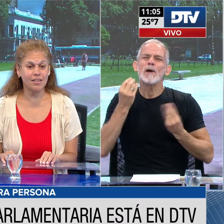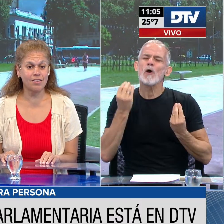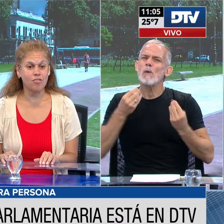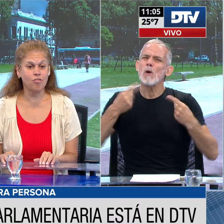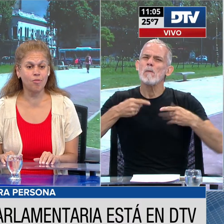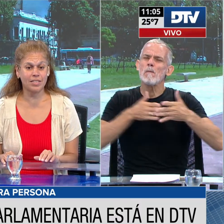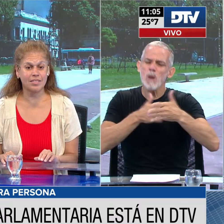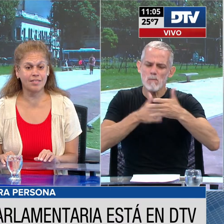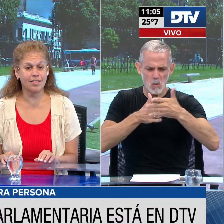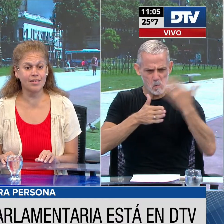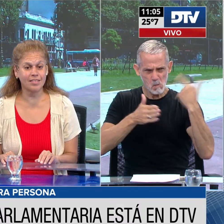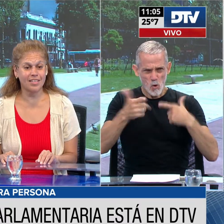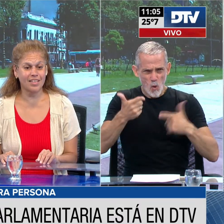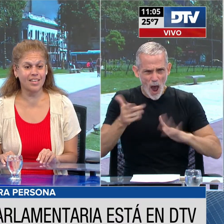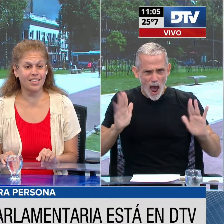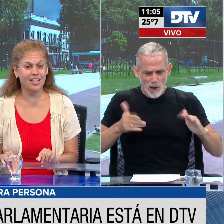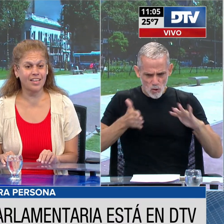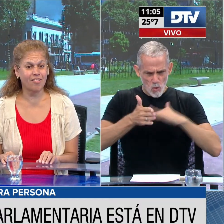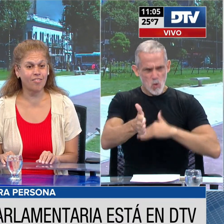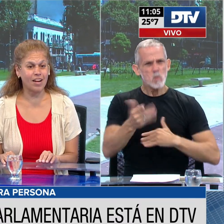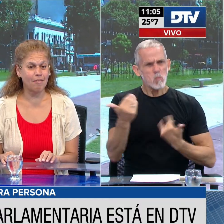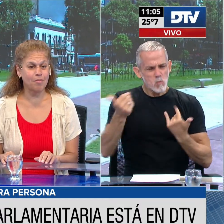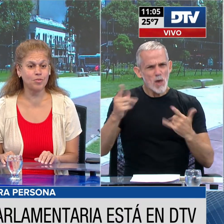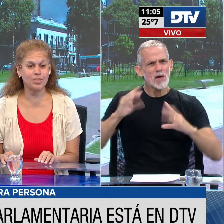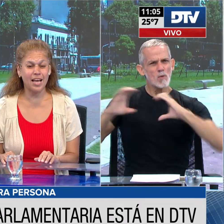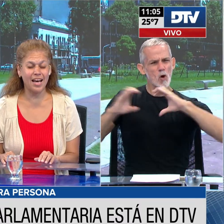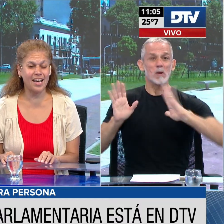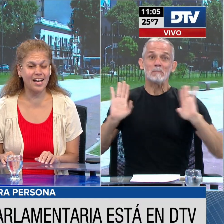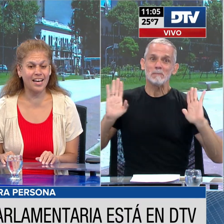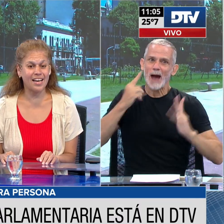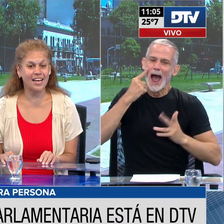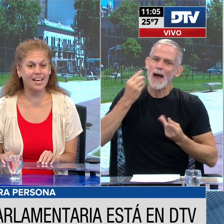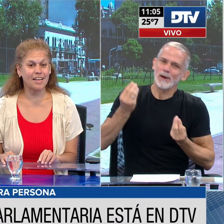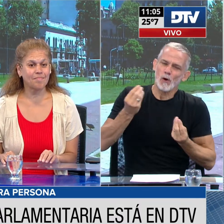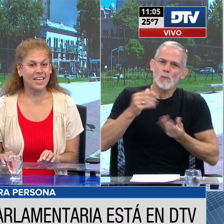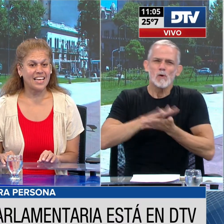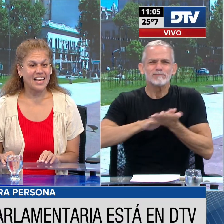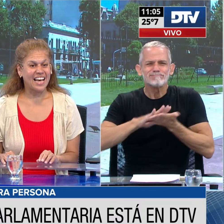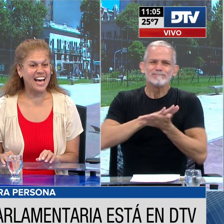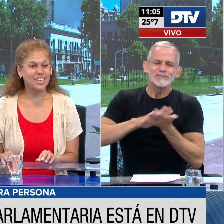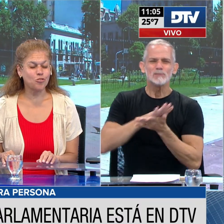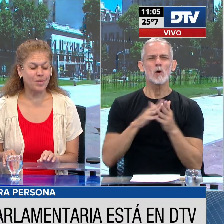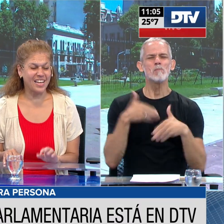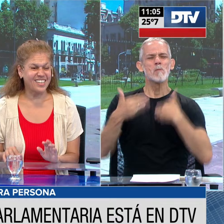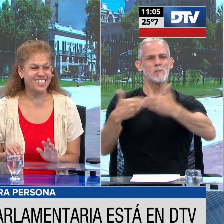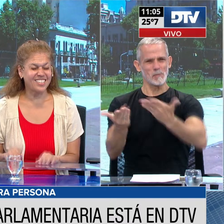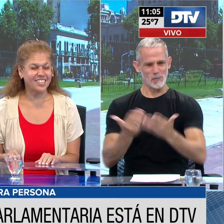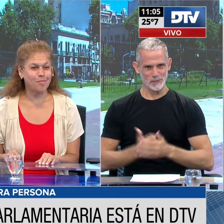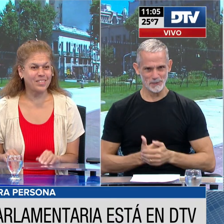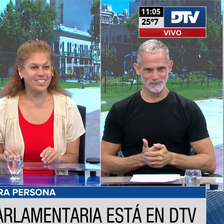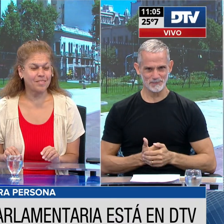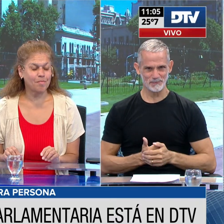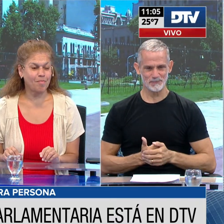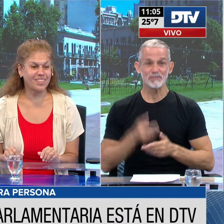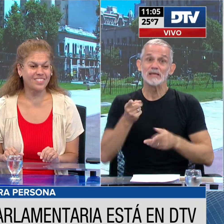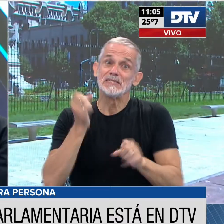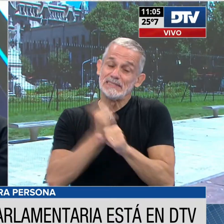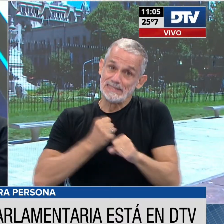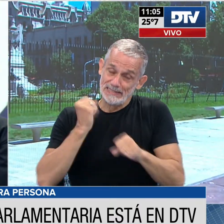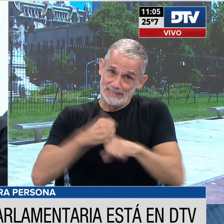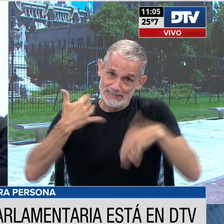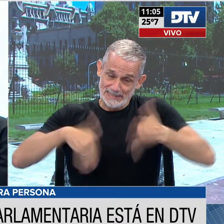barrera no va a existir o la vamos a superar. A superar, exactamente. ¿Es